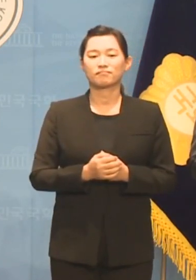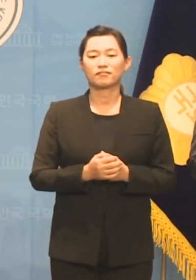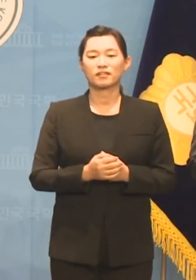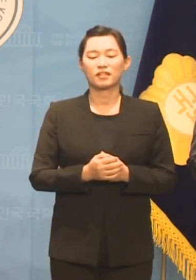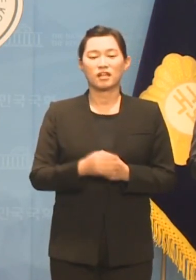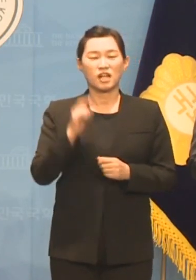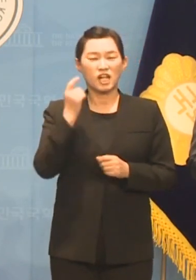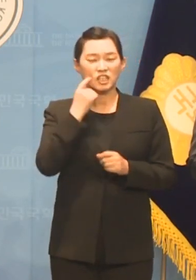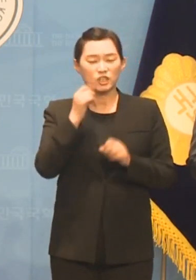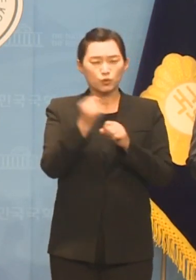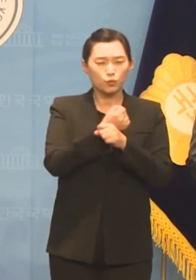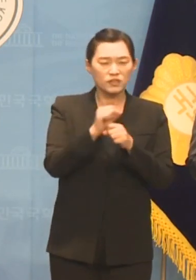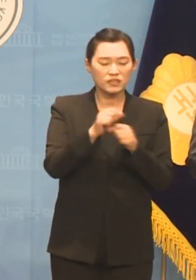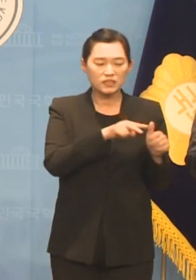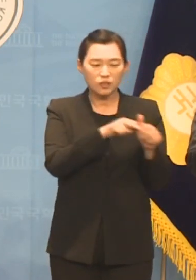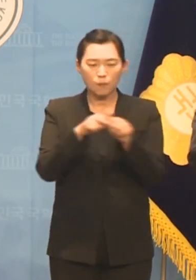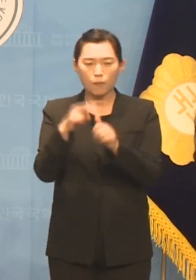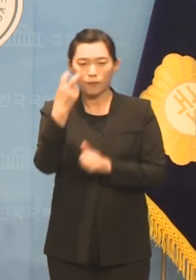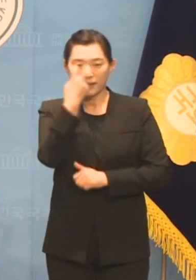허위조작